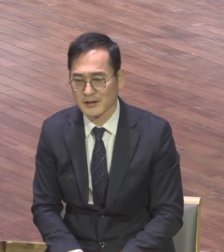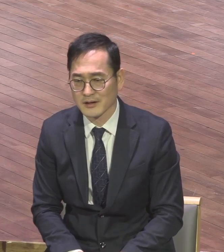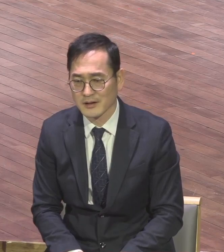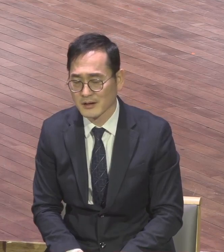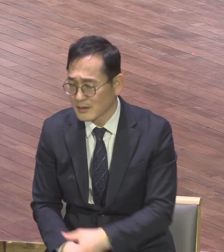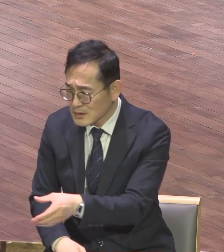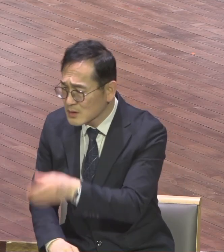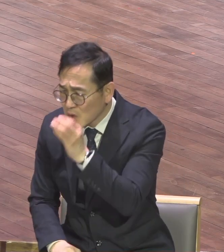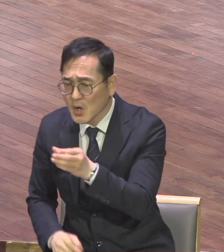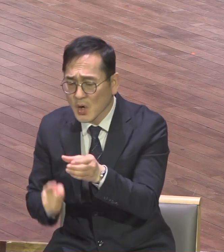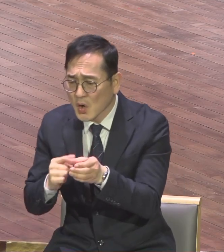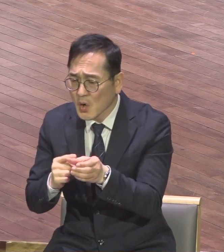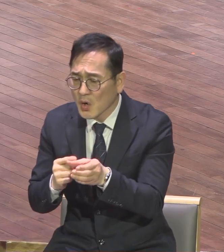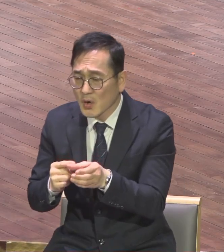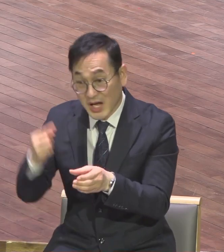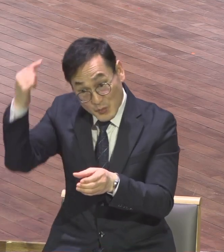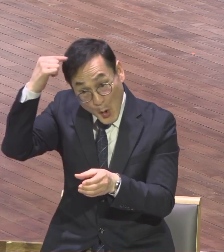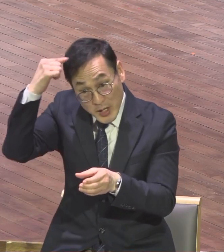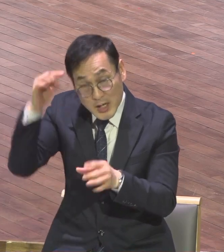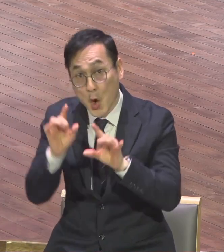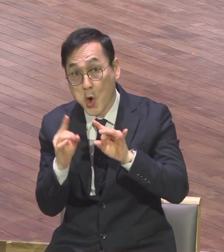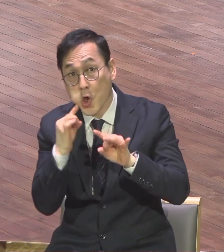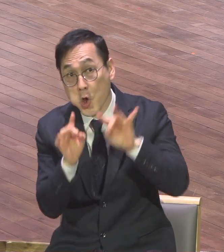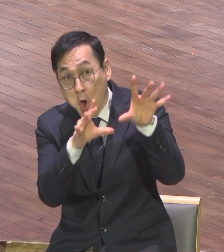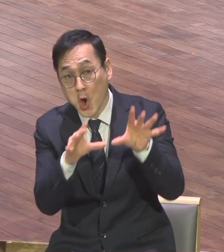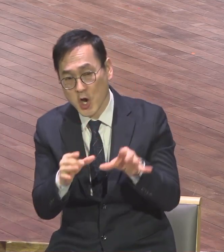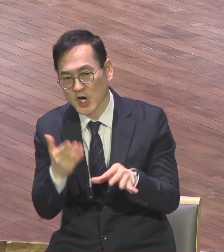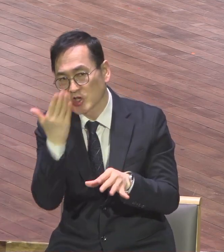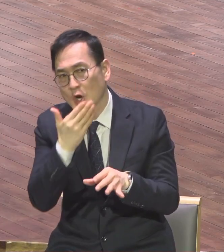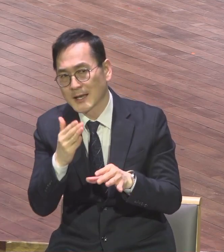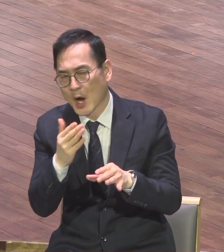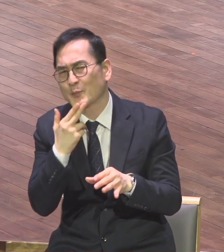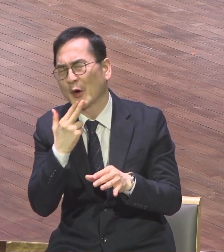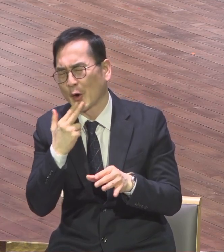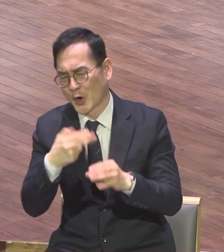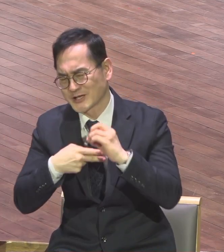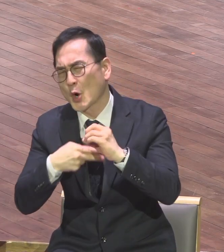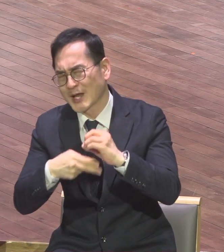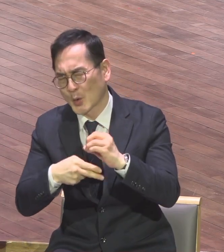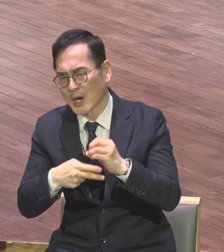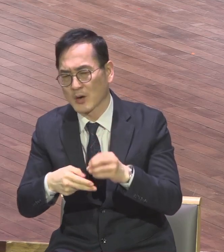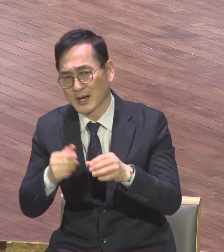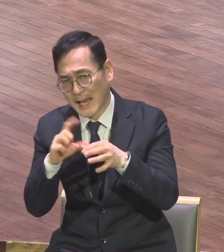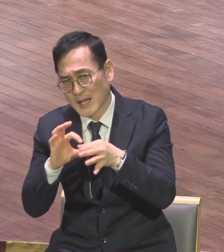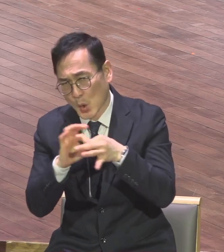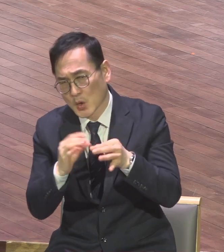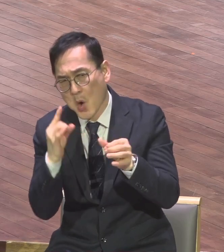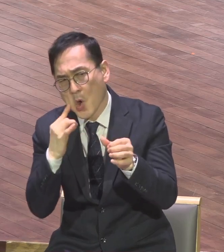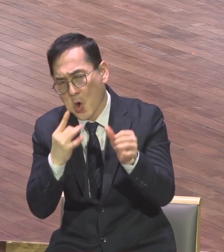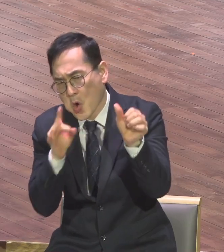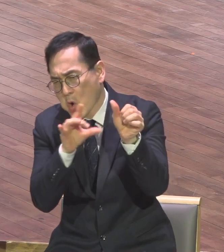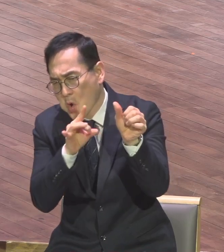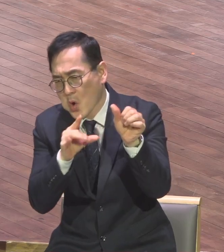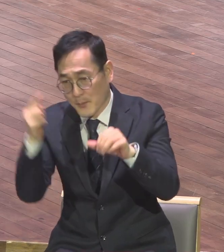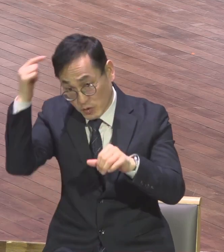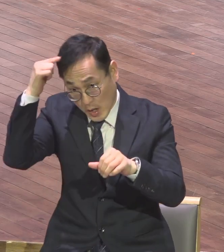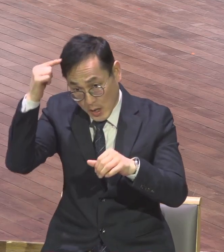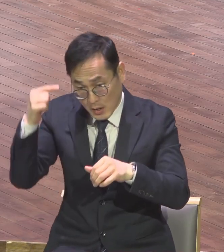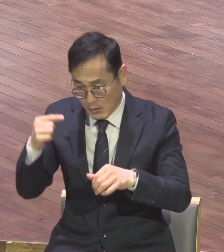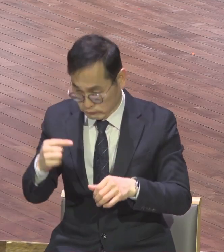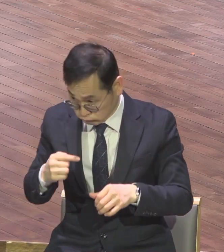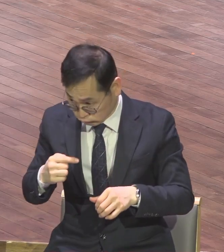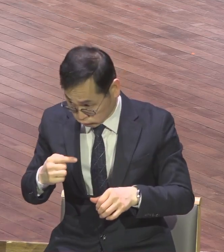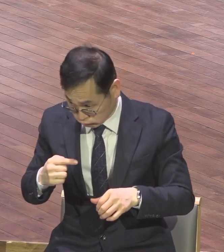아니니까, 계속 뇌를 속이고 몸을 속이니까 문제가 생긴다는 거예요. 그렇죠. 계속 속이면 문제가